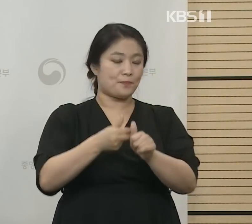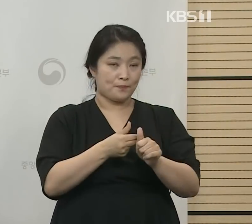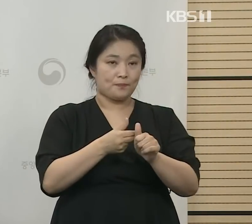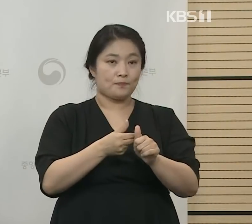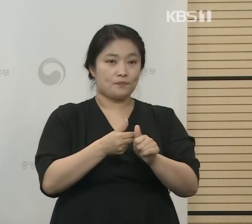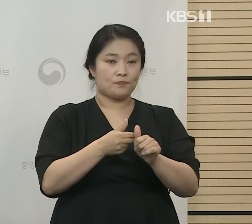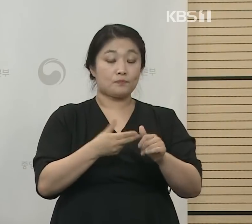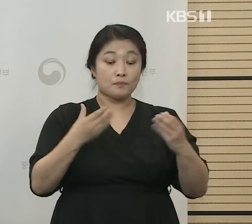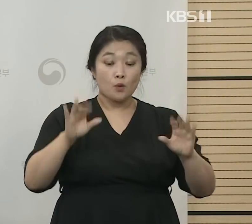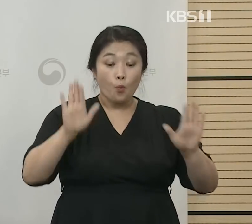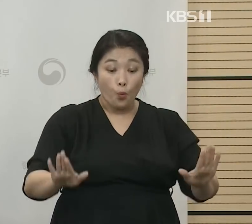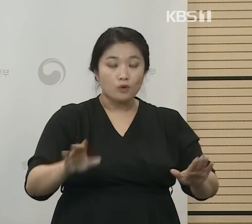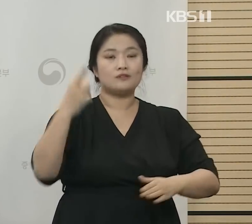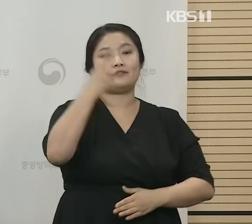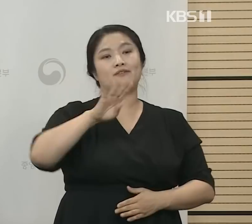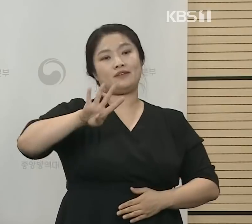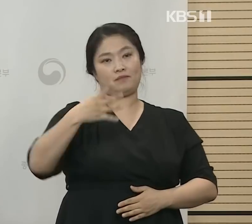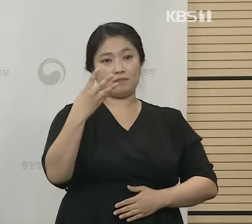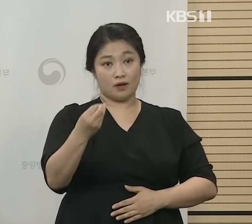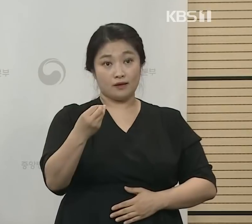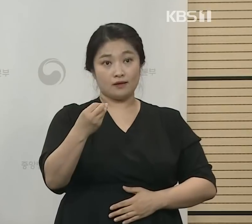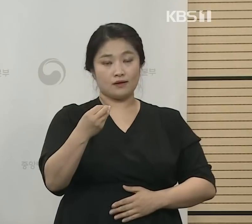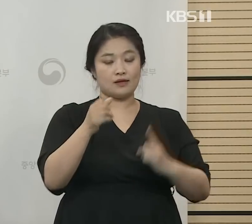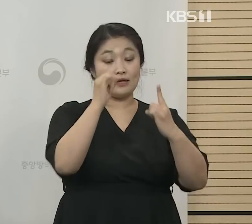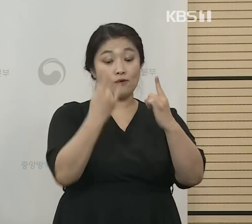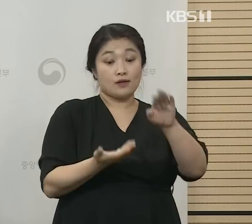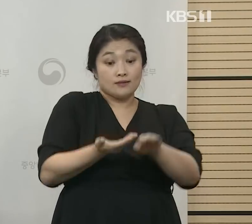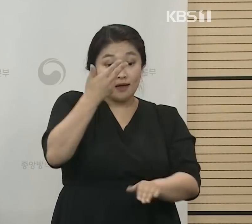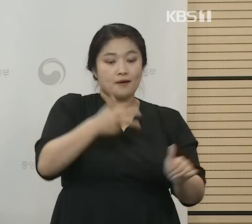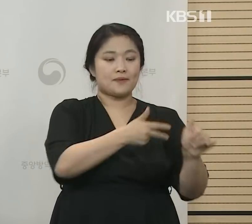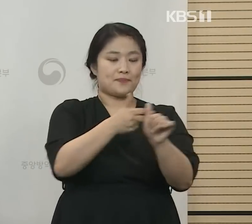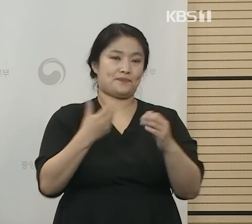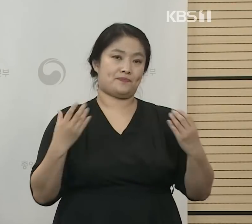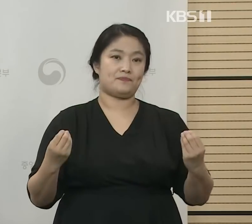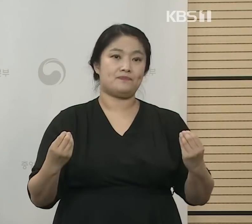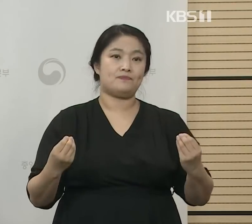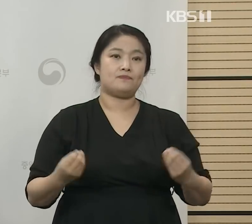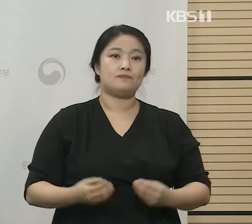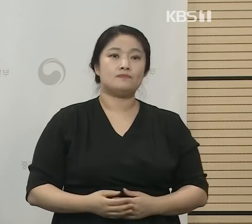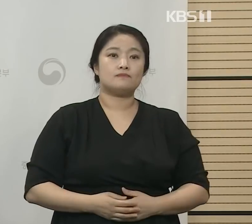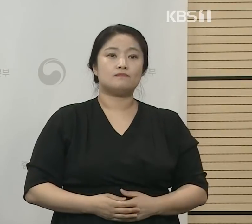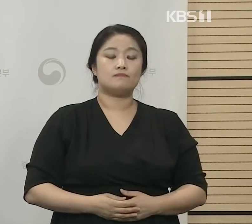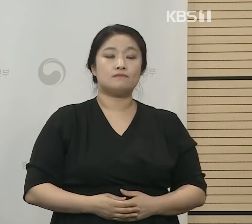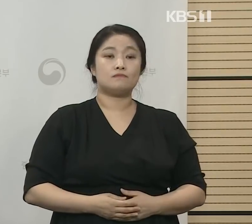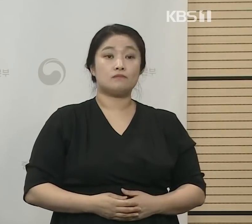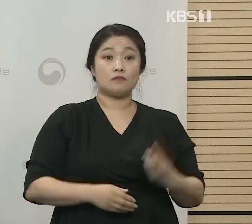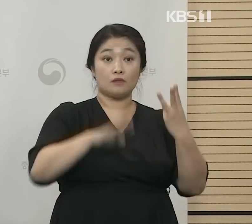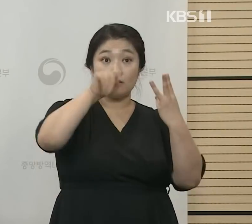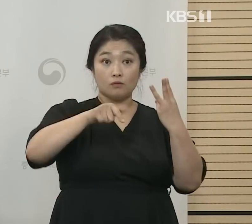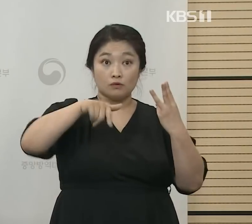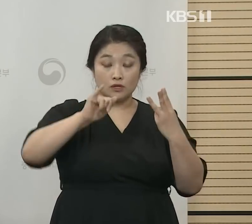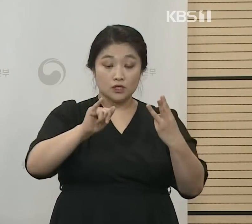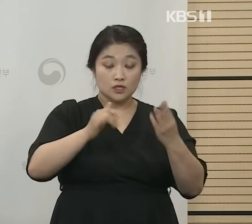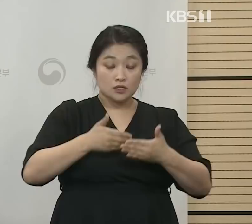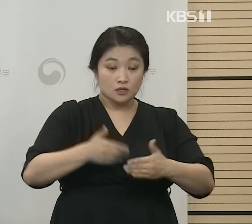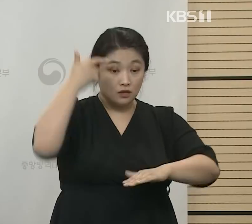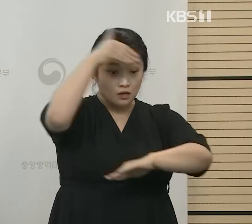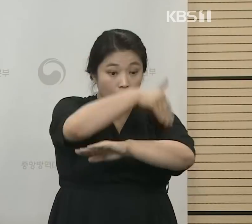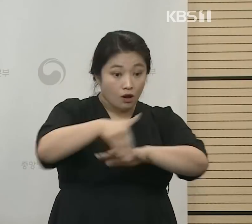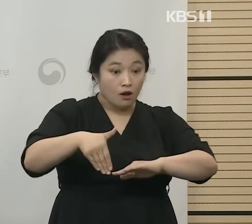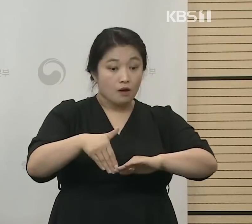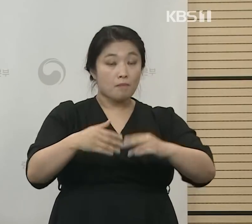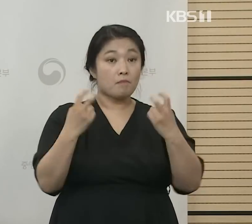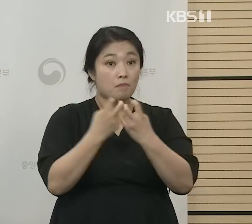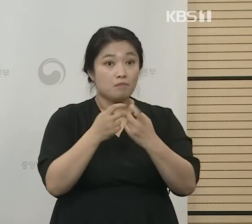이어 오늘 1,400만 명이 1회 이상 접종을 하게 되었습니다. 3분기 시행계획 추진 방향에